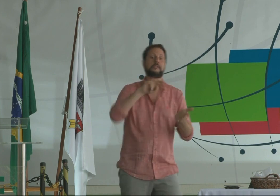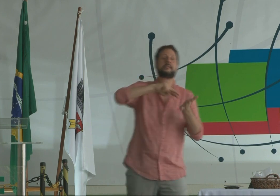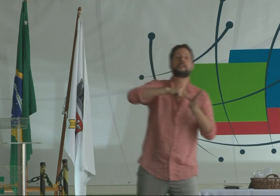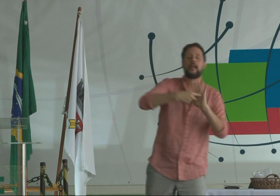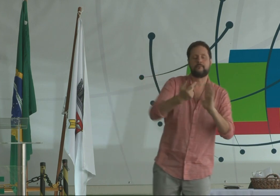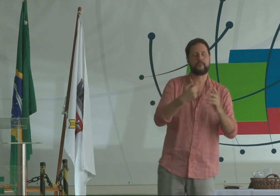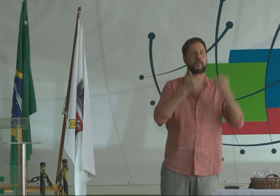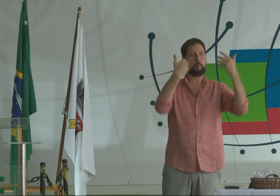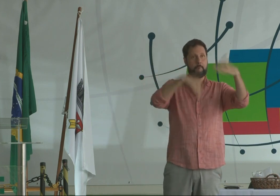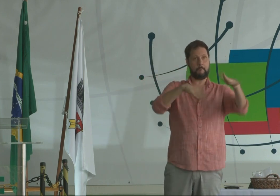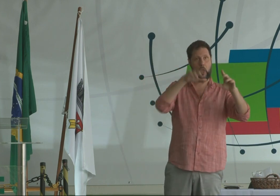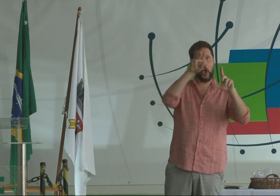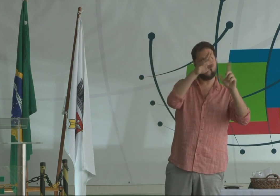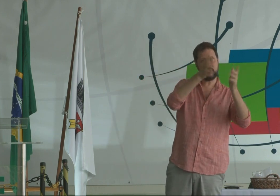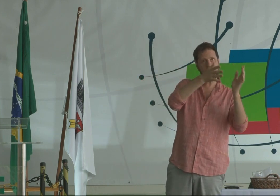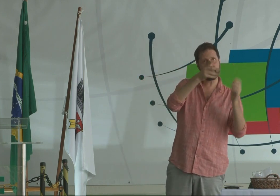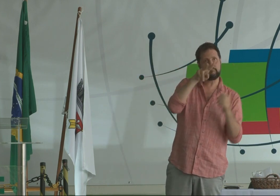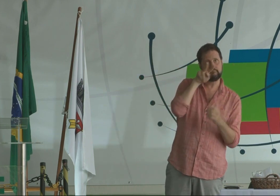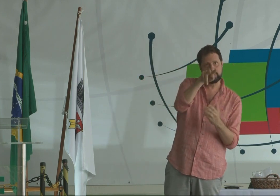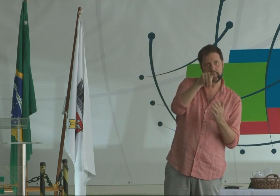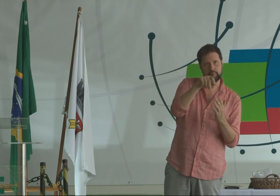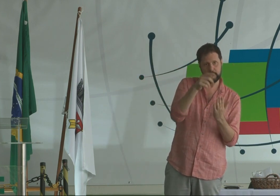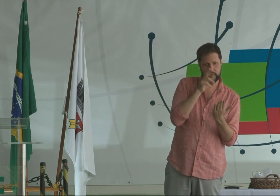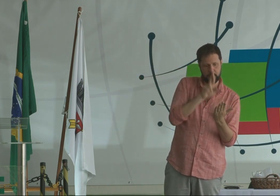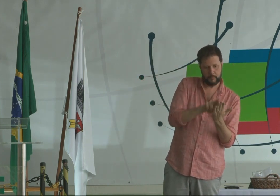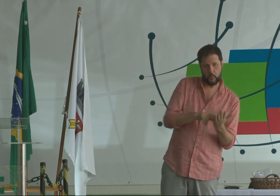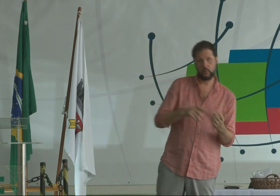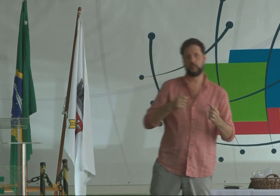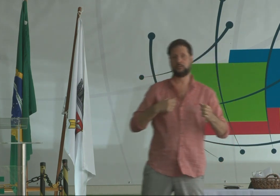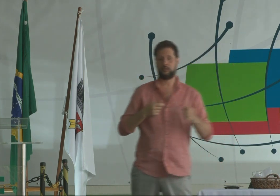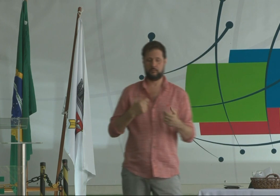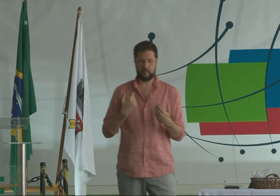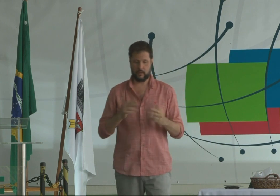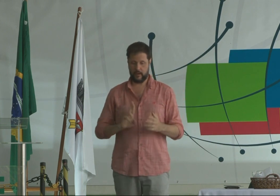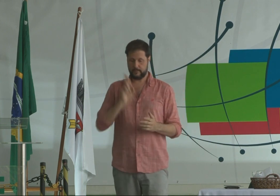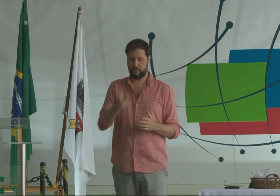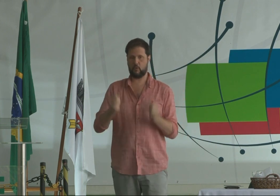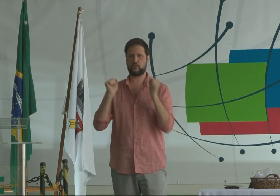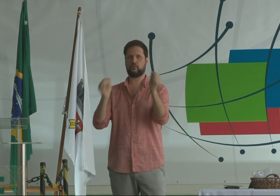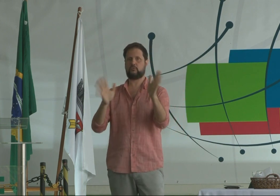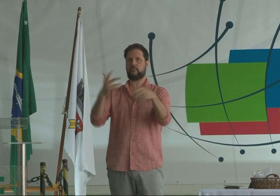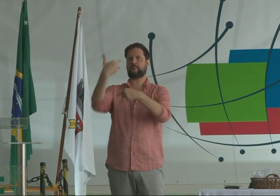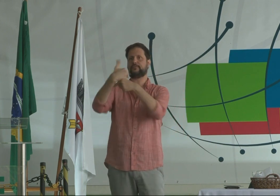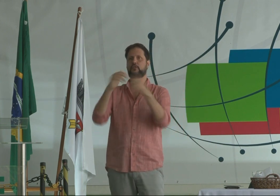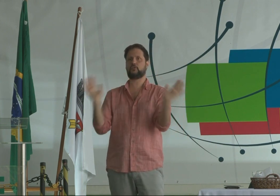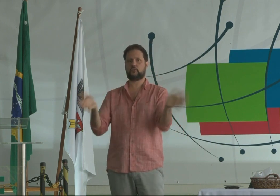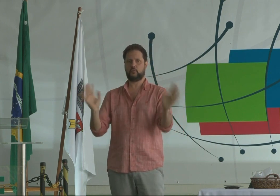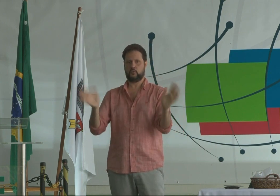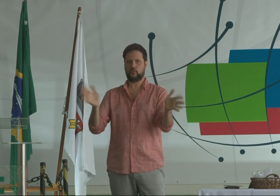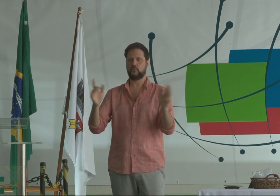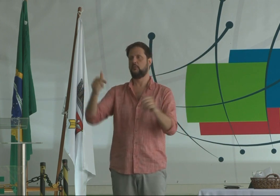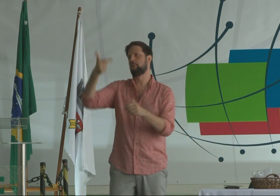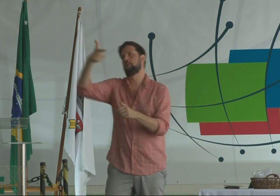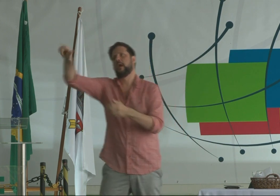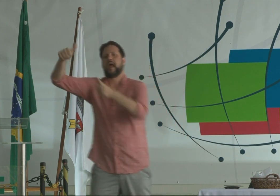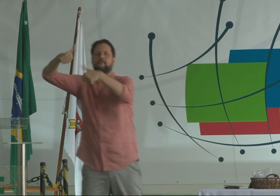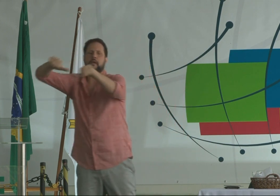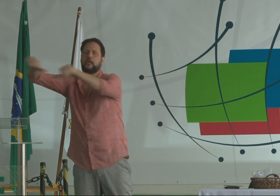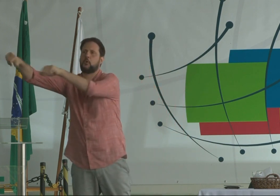pode substituir a língua de sinais. Não é no sentido do estudo, é entender que o português é a segunda língua e que ele é uma outra possibilidade, mas que o